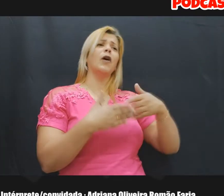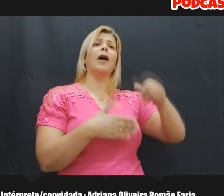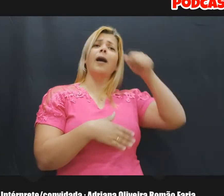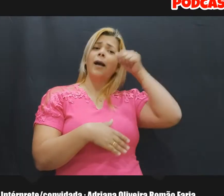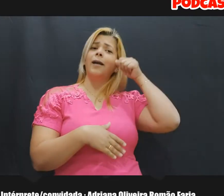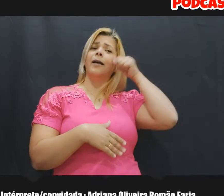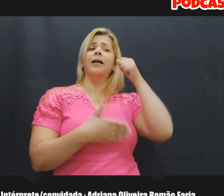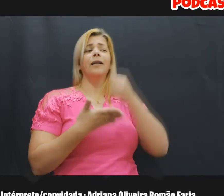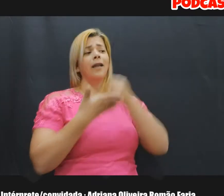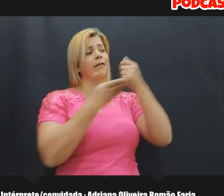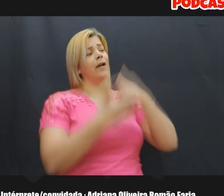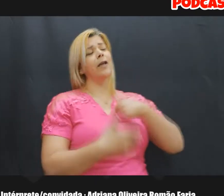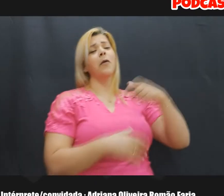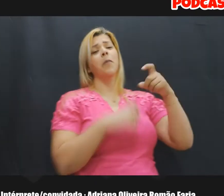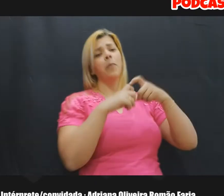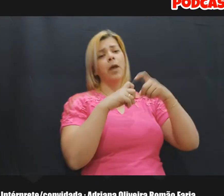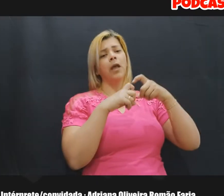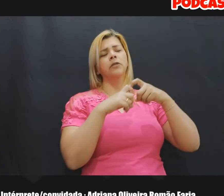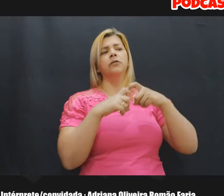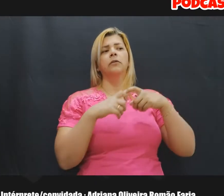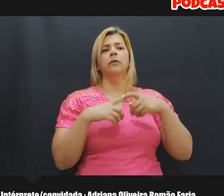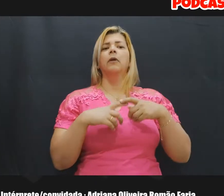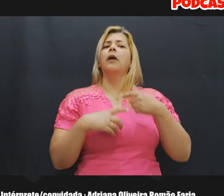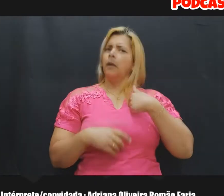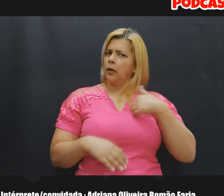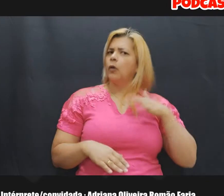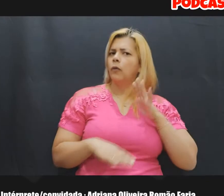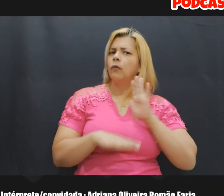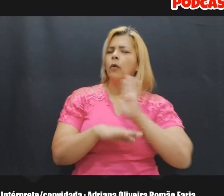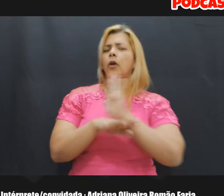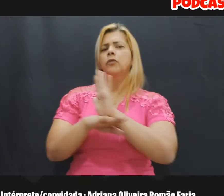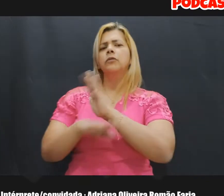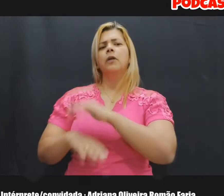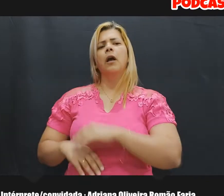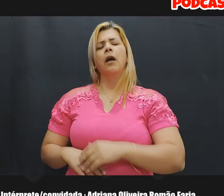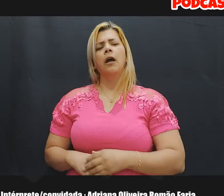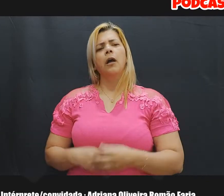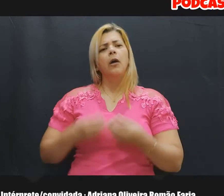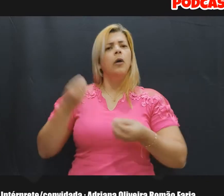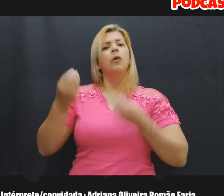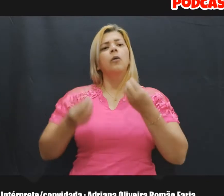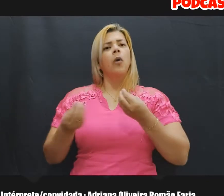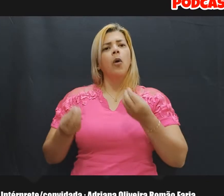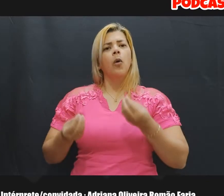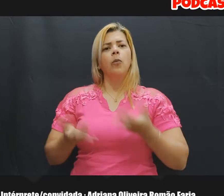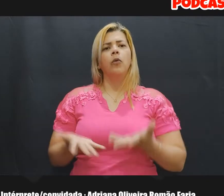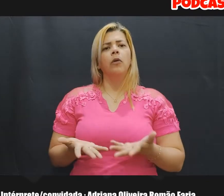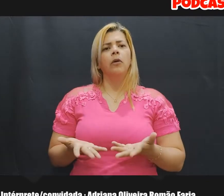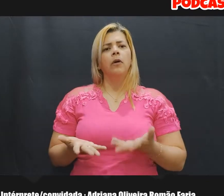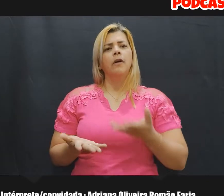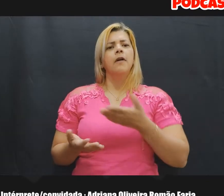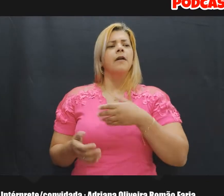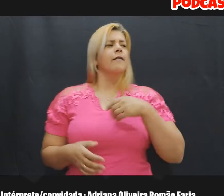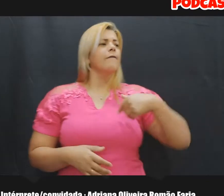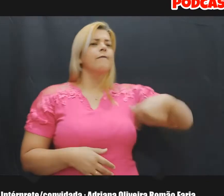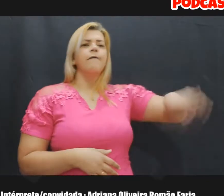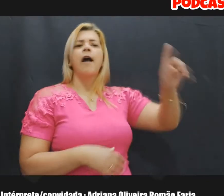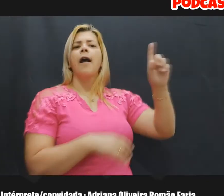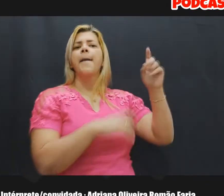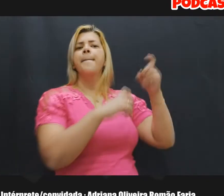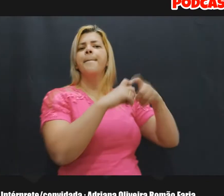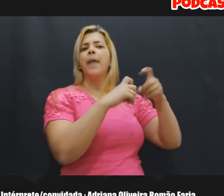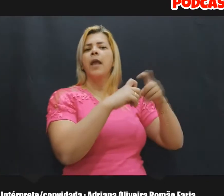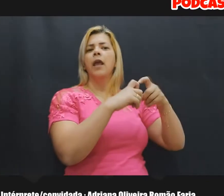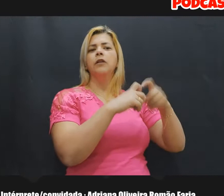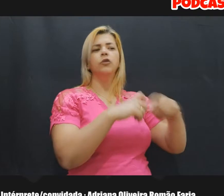tem. Como que eles vão ouvir? Como? Não tem como ouvir, nem como que ele vai entender. O